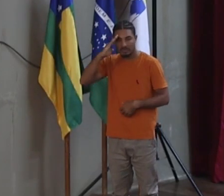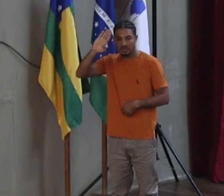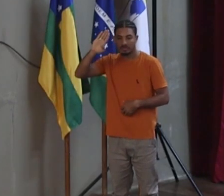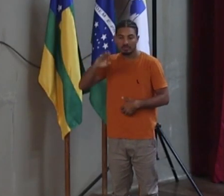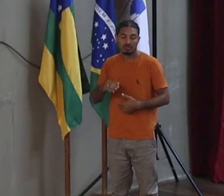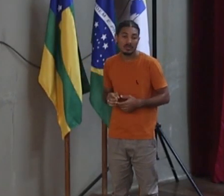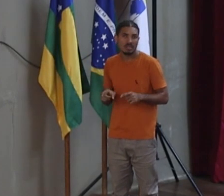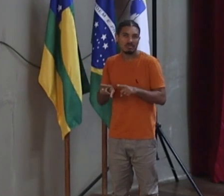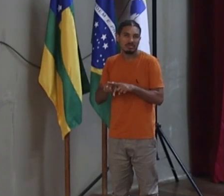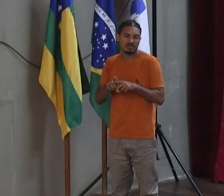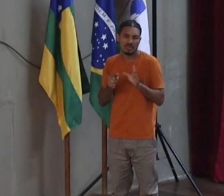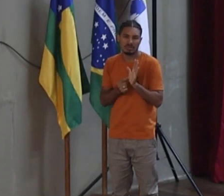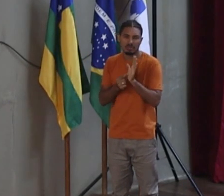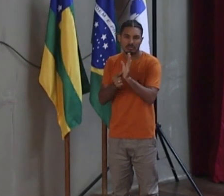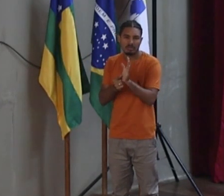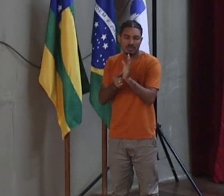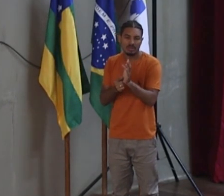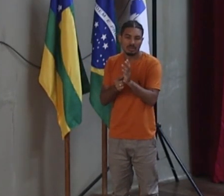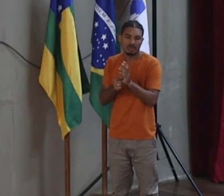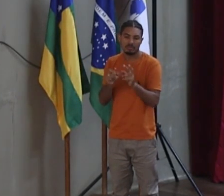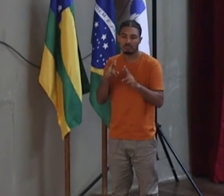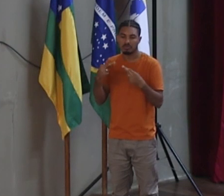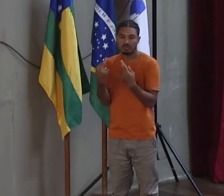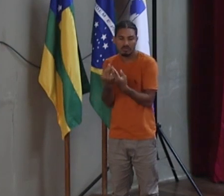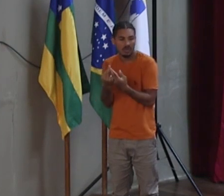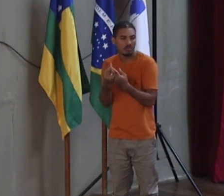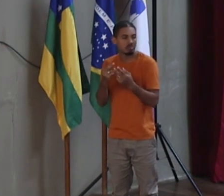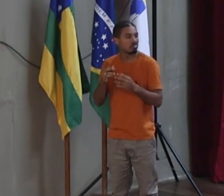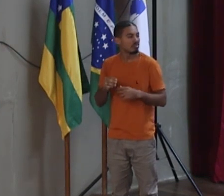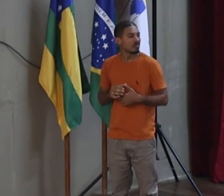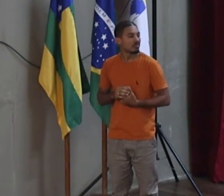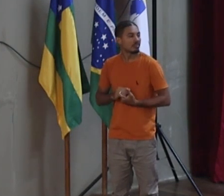em trazer um congresso da AILA para o Brasil, né?